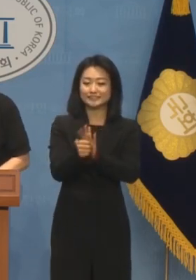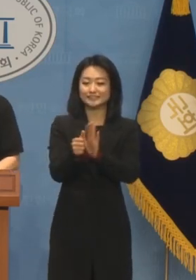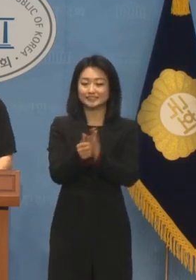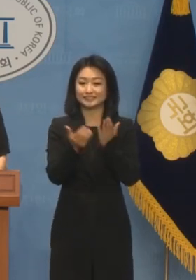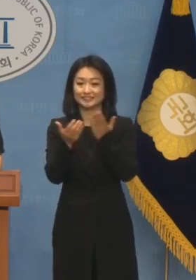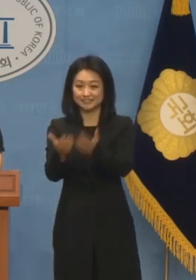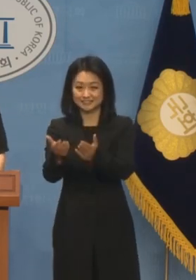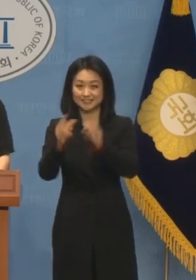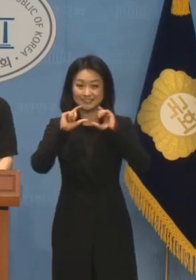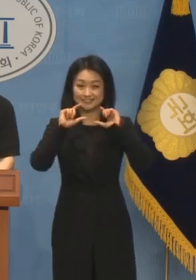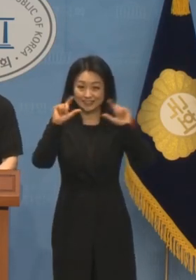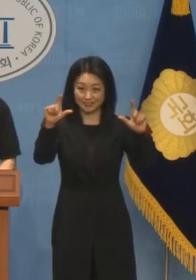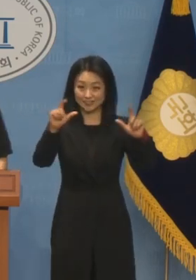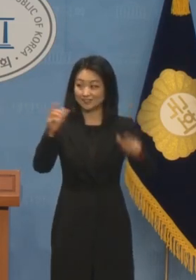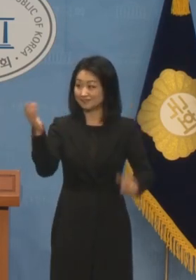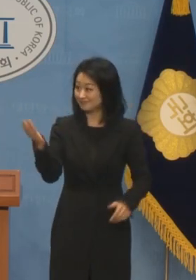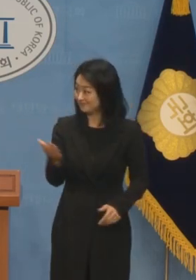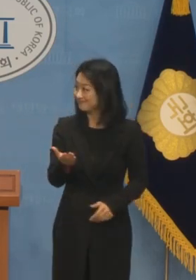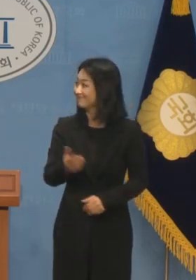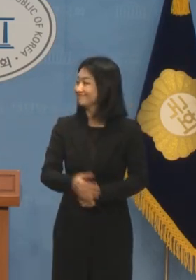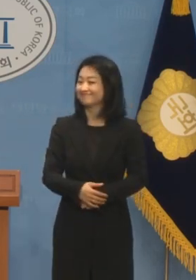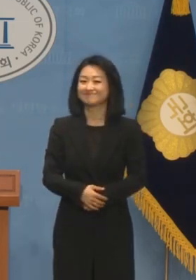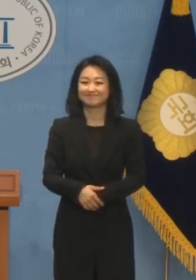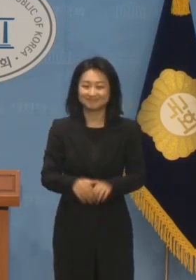올라오셔서 직접 진행하시겠습니다. 감사합니다.